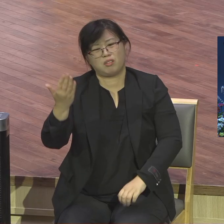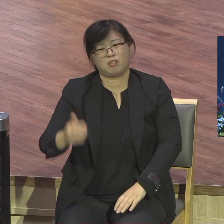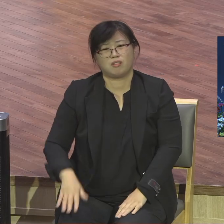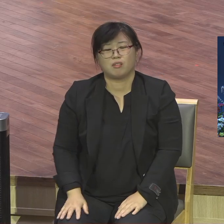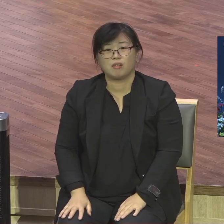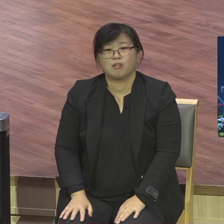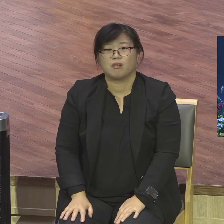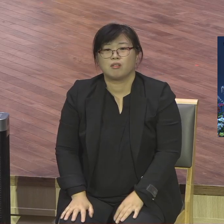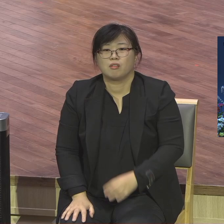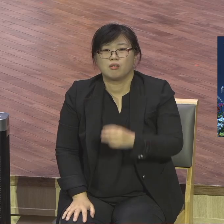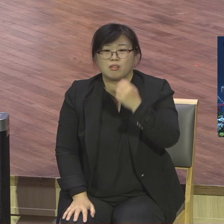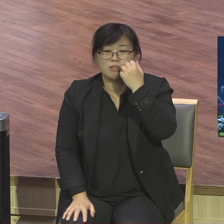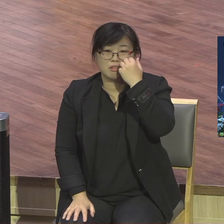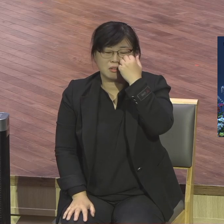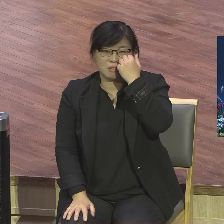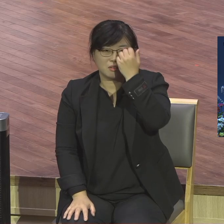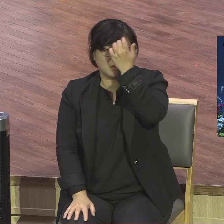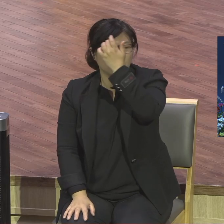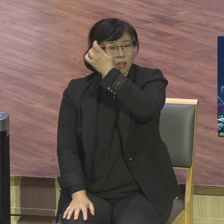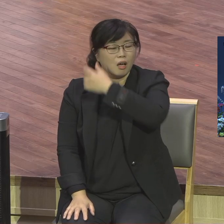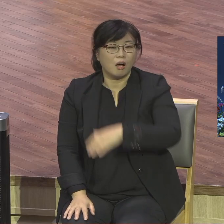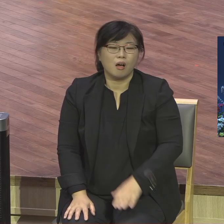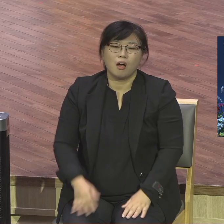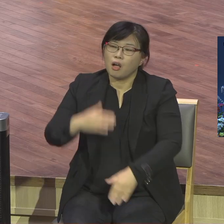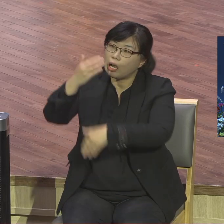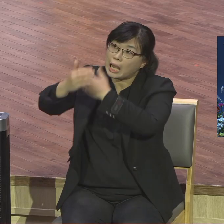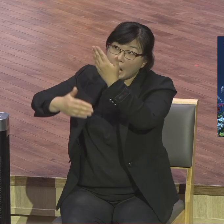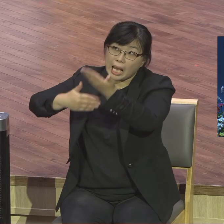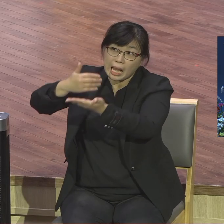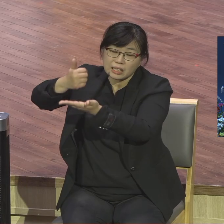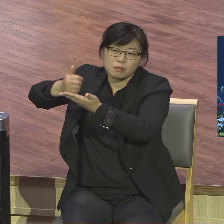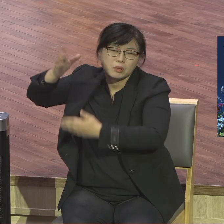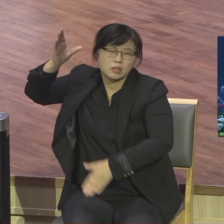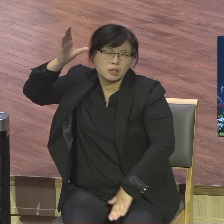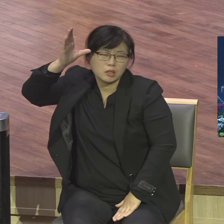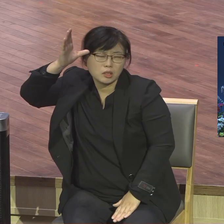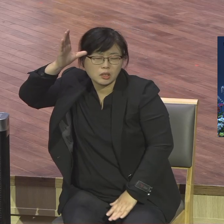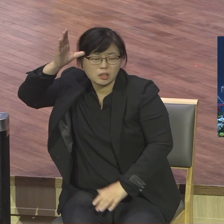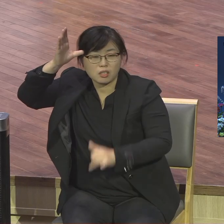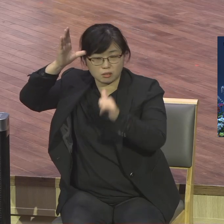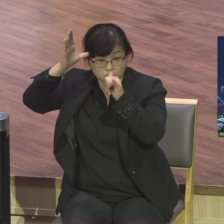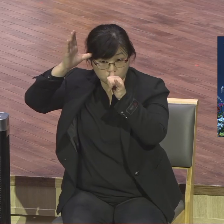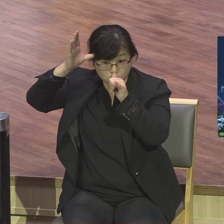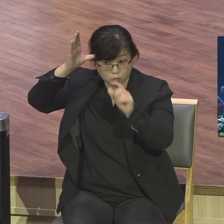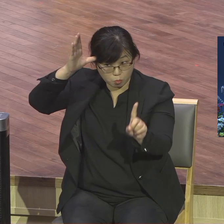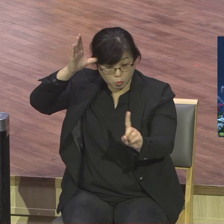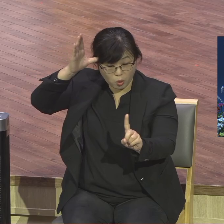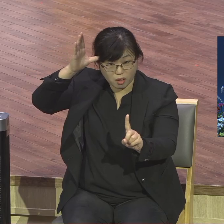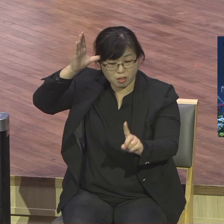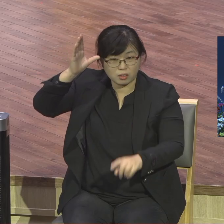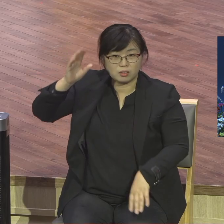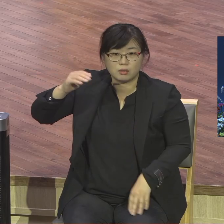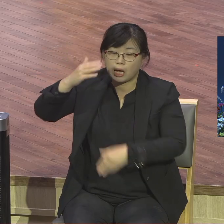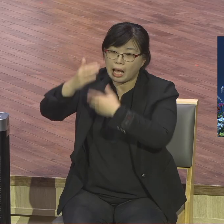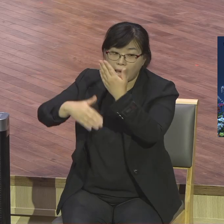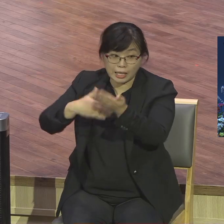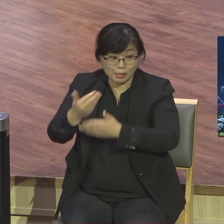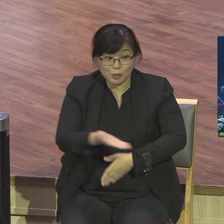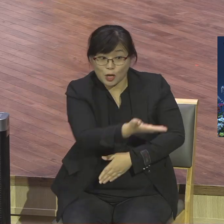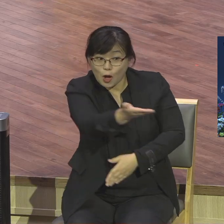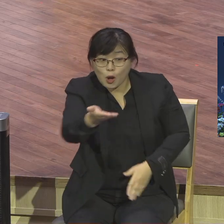기대 기대가 있어요 하나님의 기대가 뭡니까 바로 다른 거 아니에요 하나님의 기대는